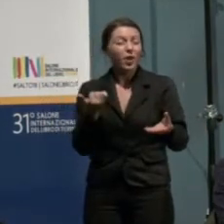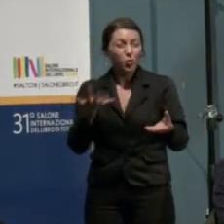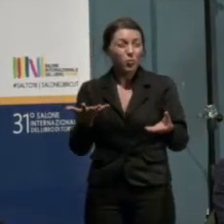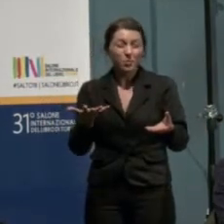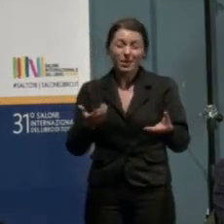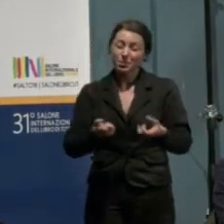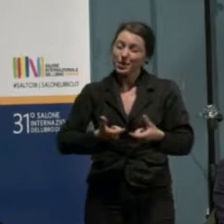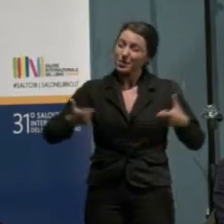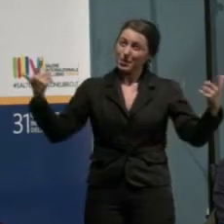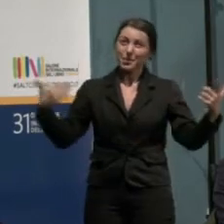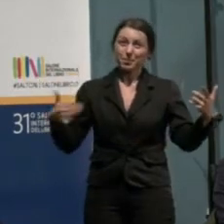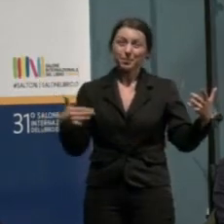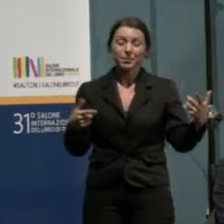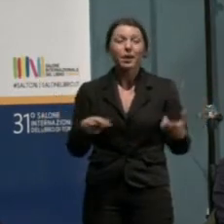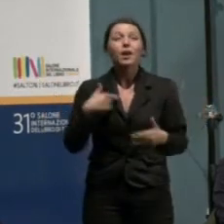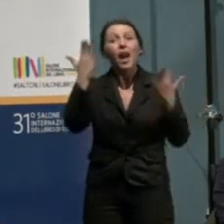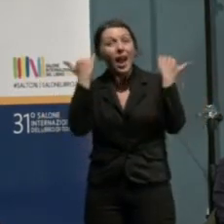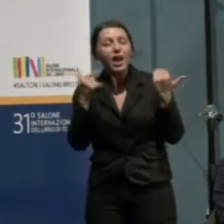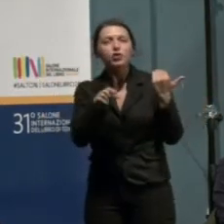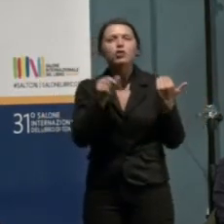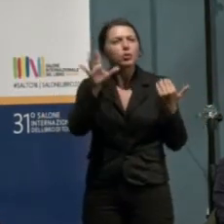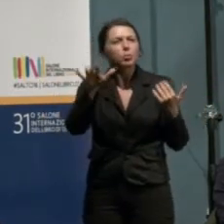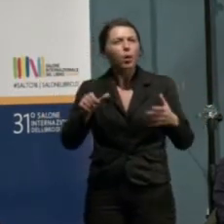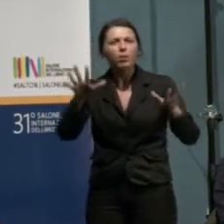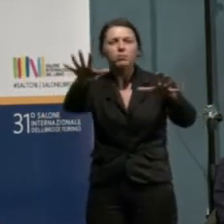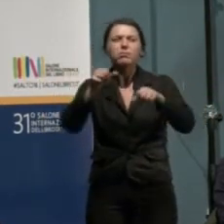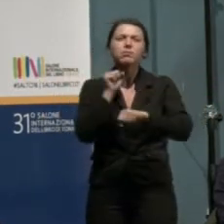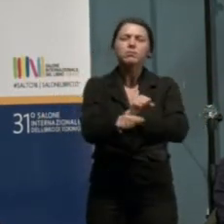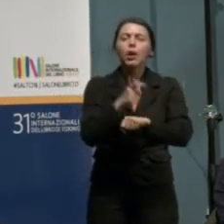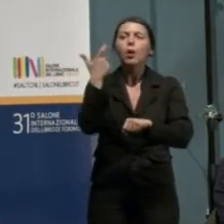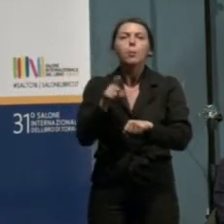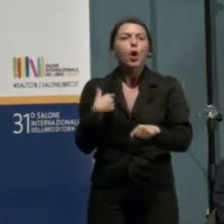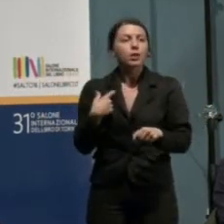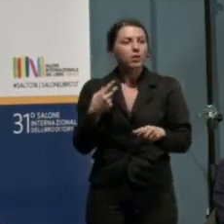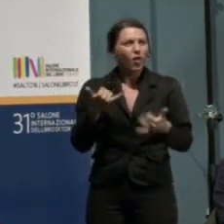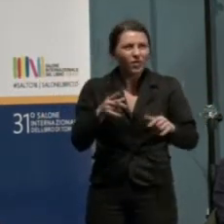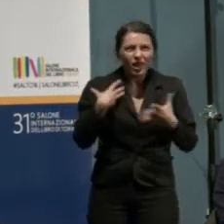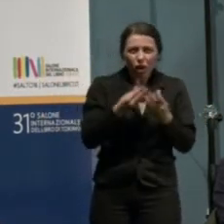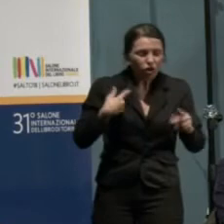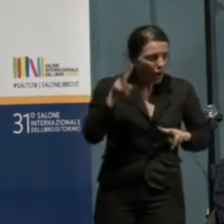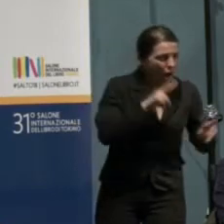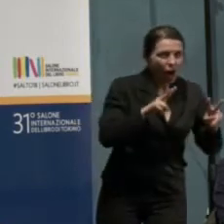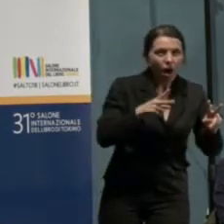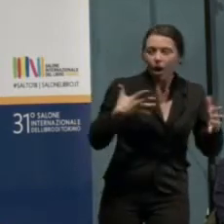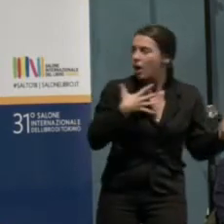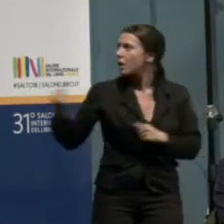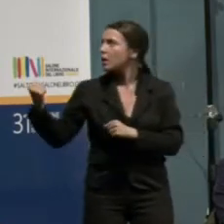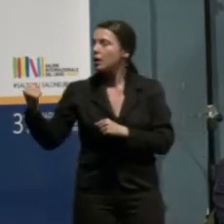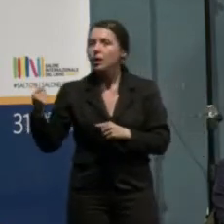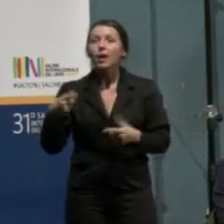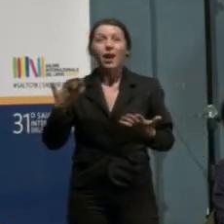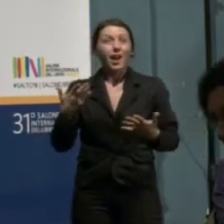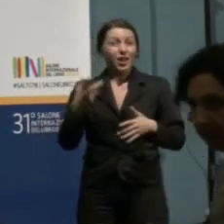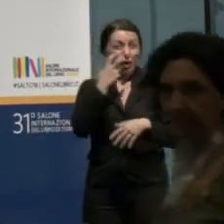molto più alti di questi in egitto potresti essere imprigionato per aver cercato tuo figlio scomparso l'avvocato gibran metalli e